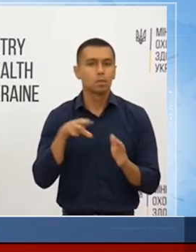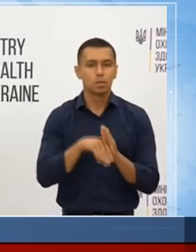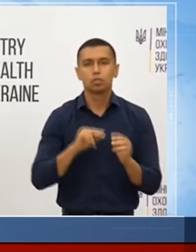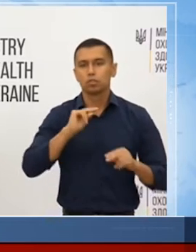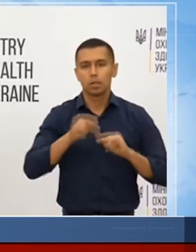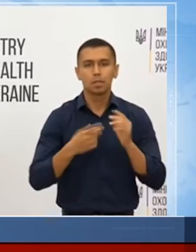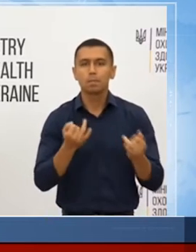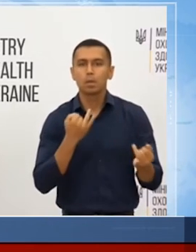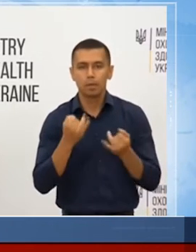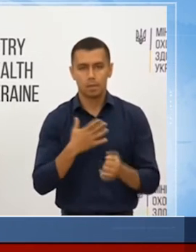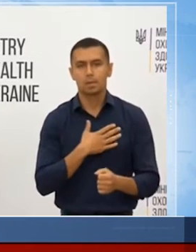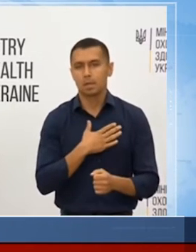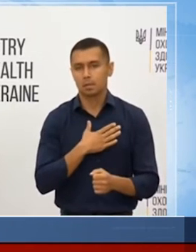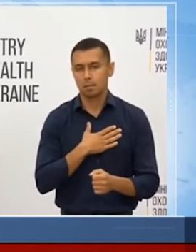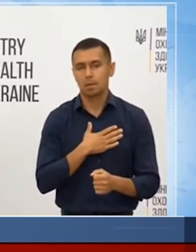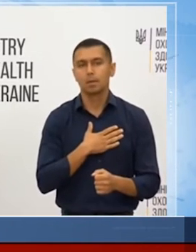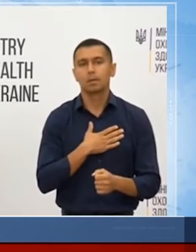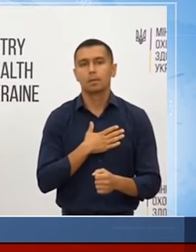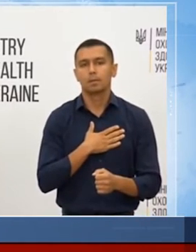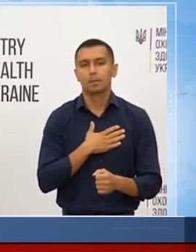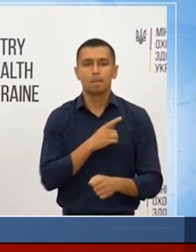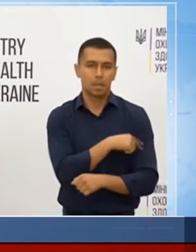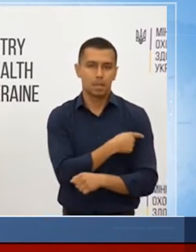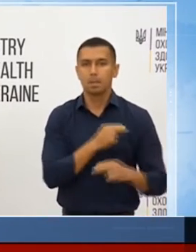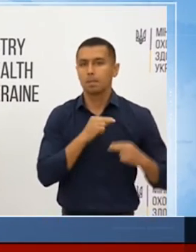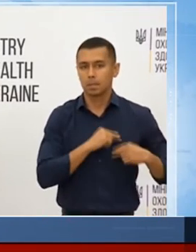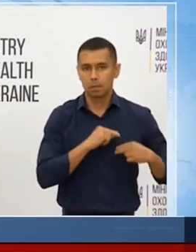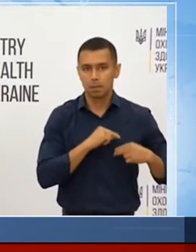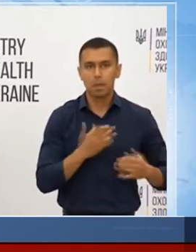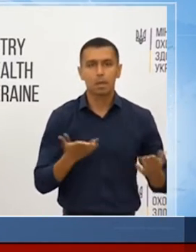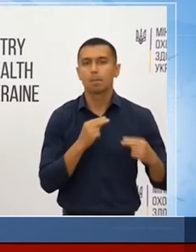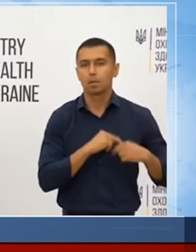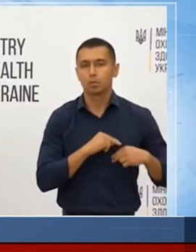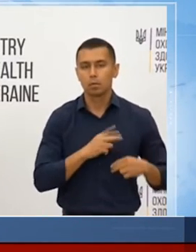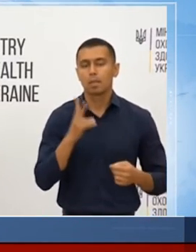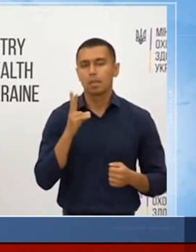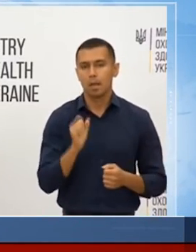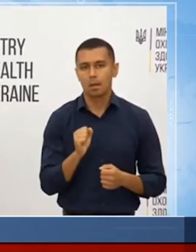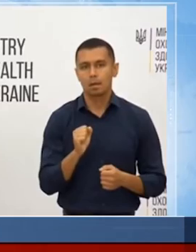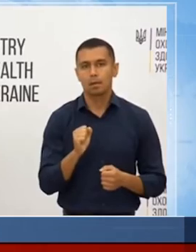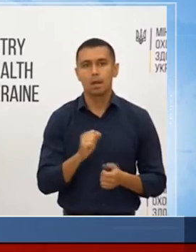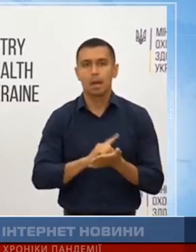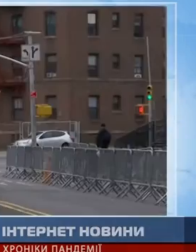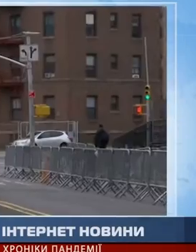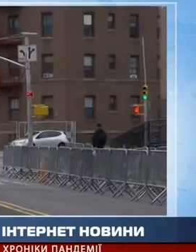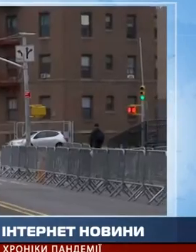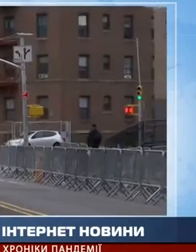через спілкування з нашими медичними працівниками, які працюють на